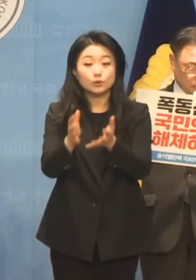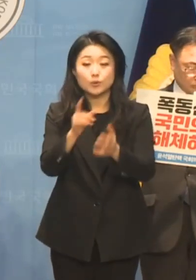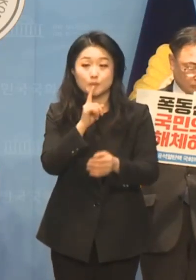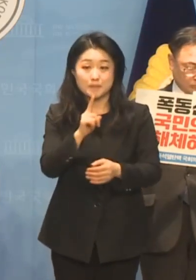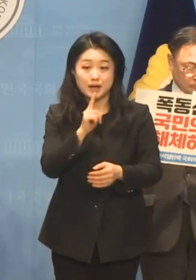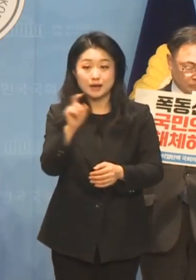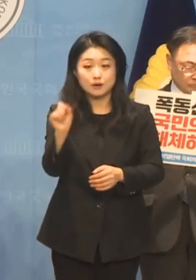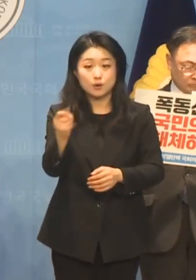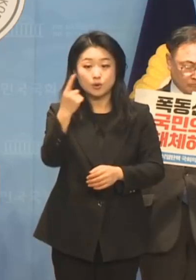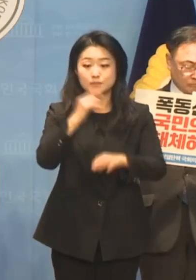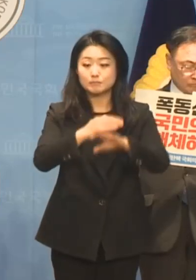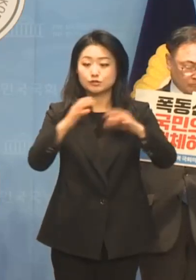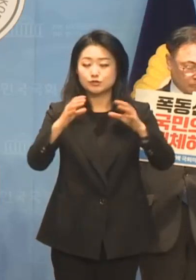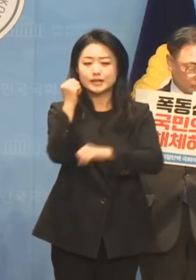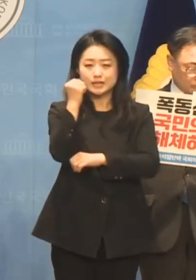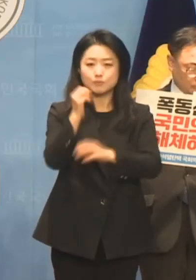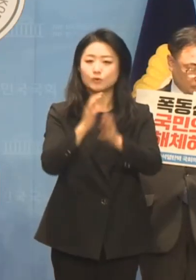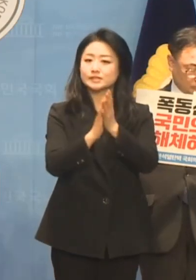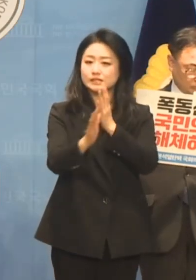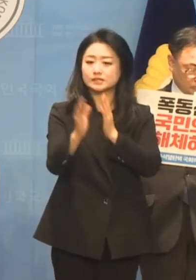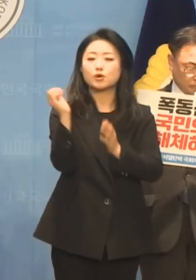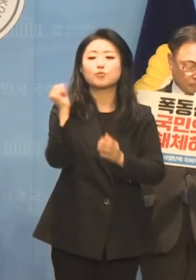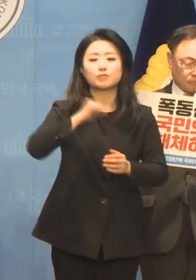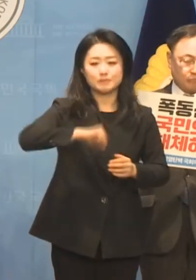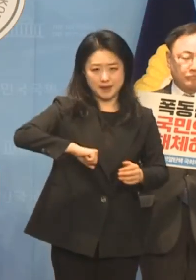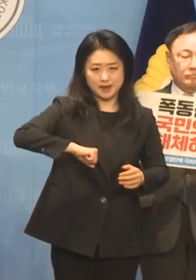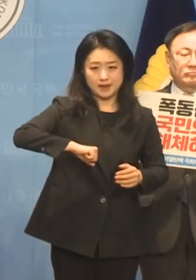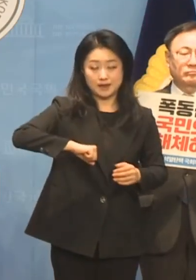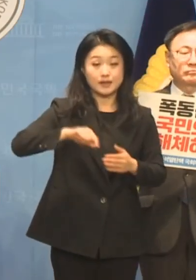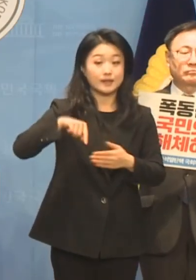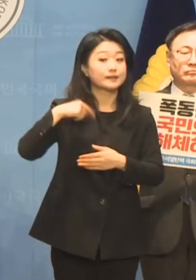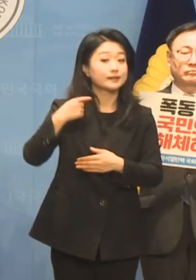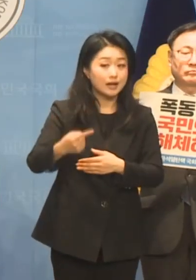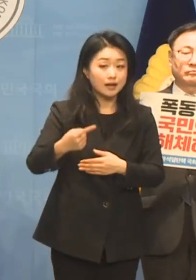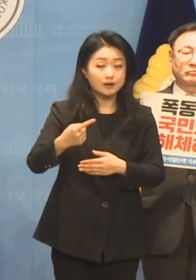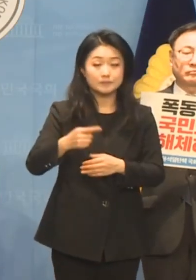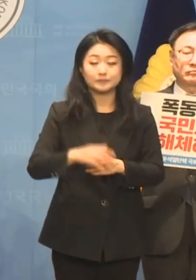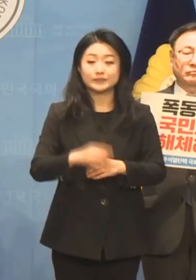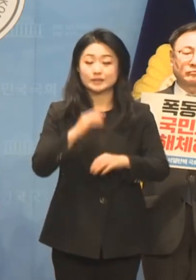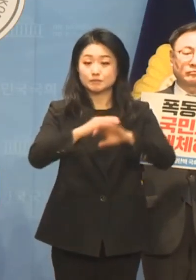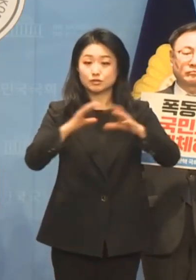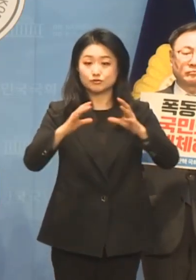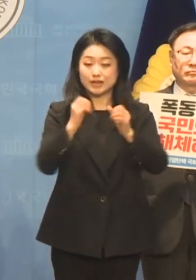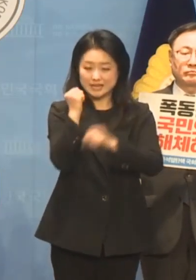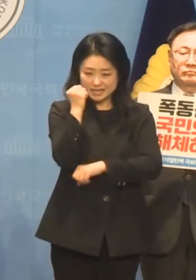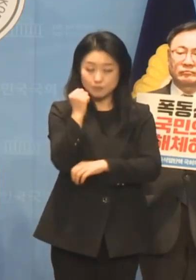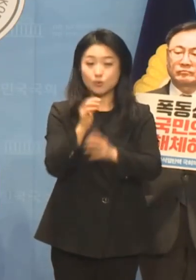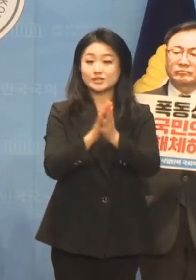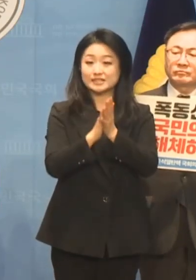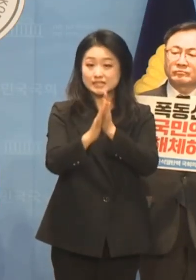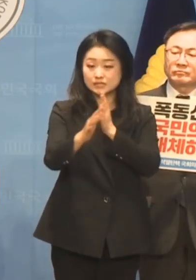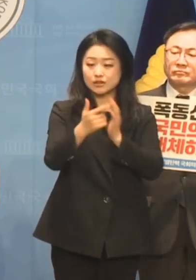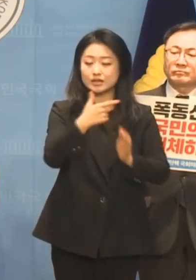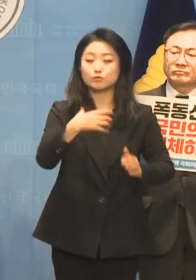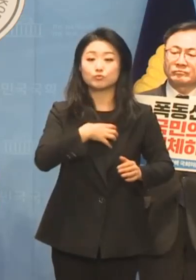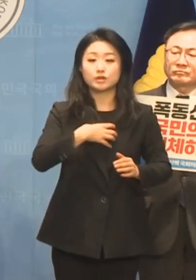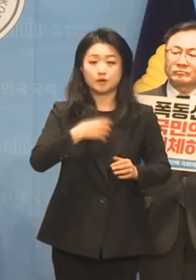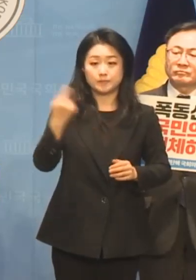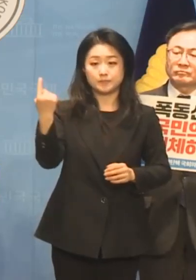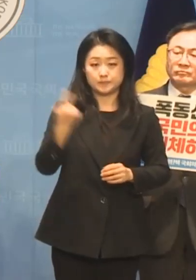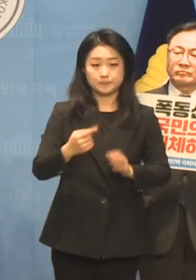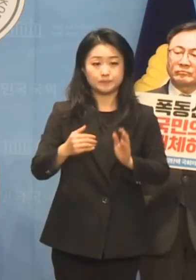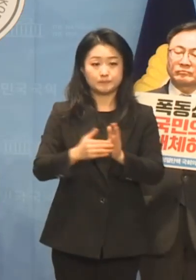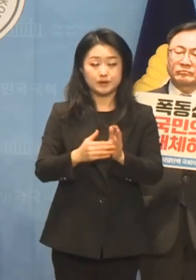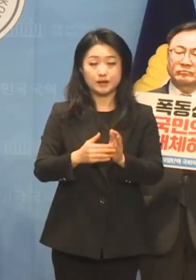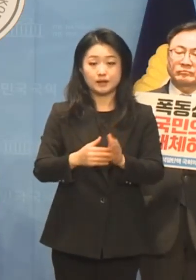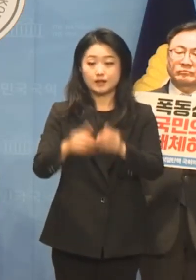발언은 민주적 기본 질서를 위배하는 정도를 넘어 민주적 기본 질서의 최대 위협이 되고 있습니다.